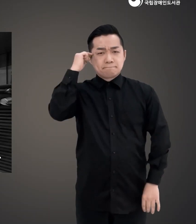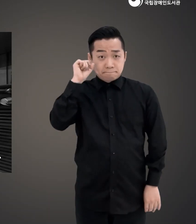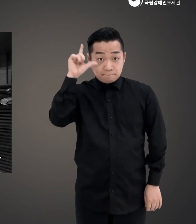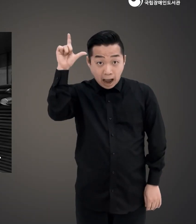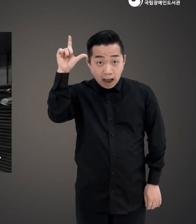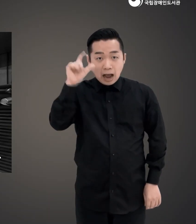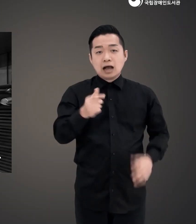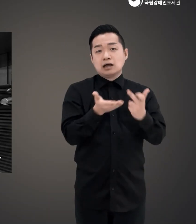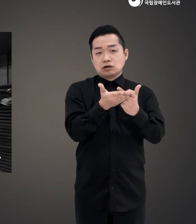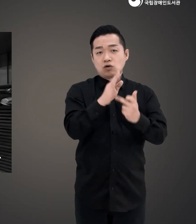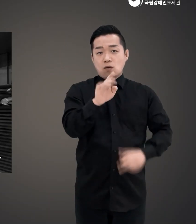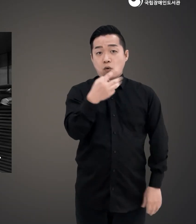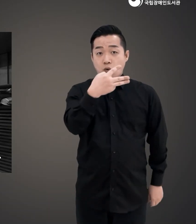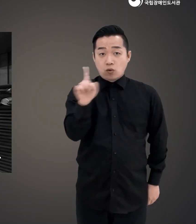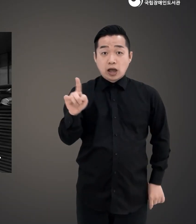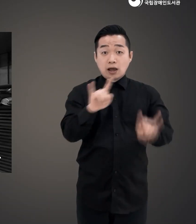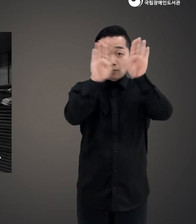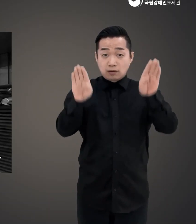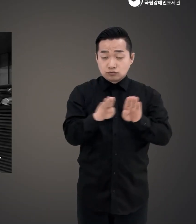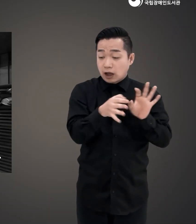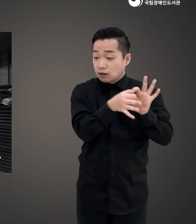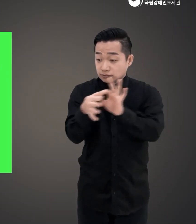제주 본태박물관으로 이어지기까지